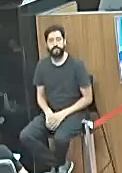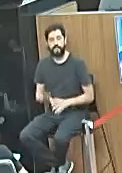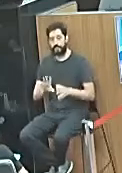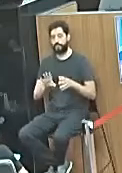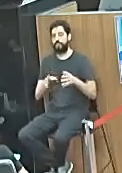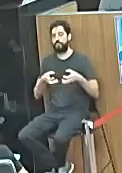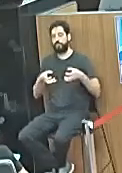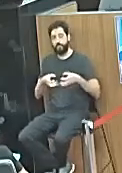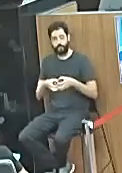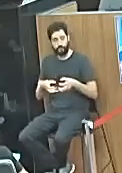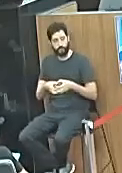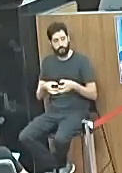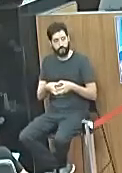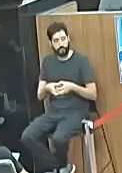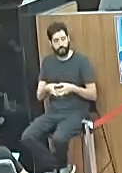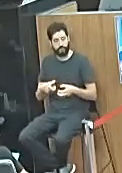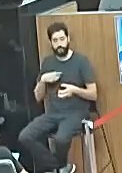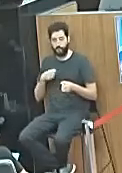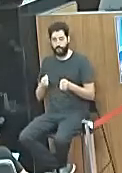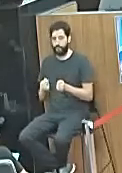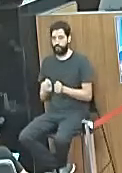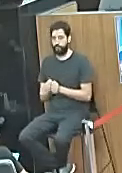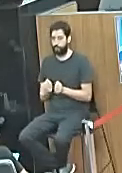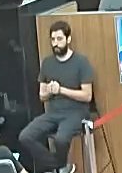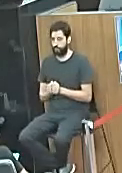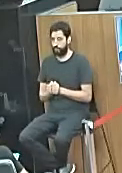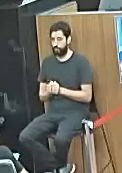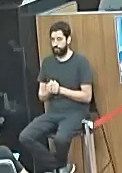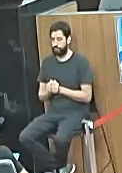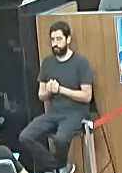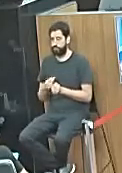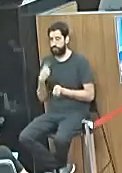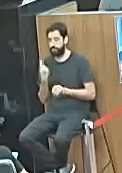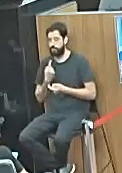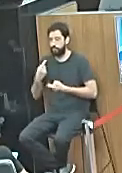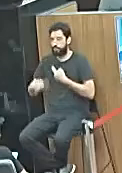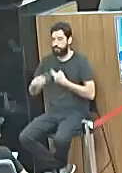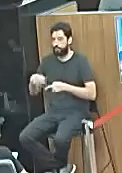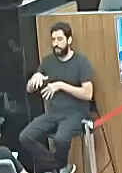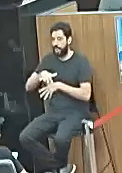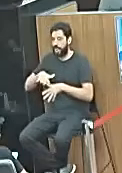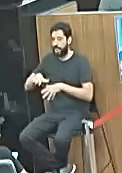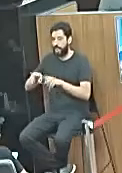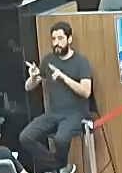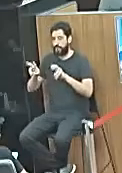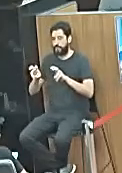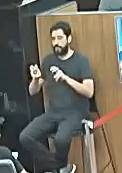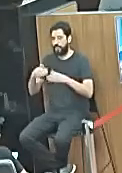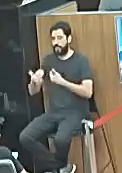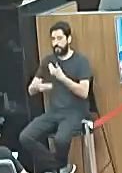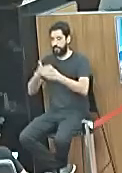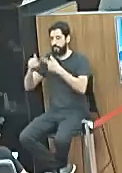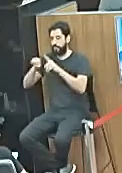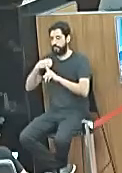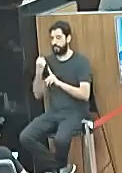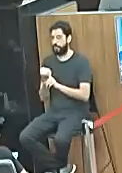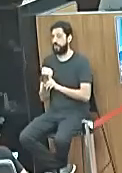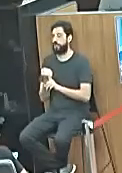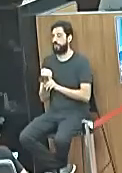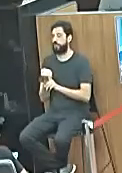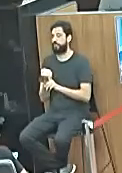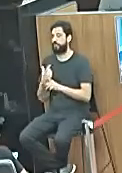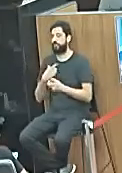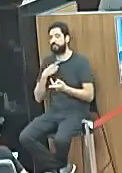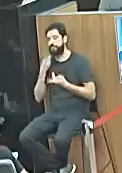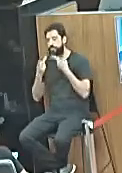que estava junto comigo dizendo é discutindo a área temática desenvolvimento social onde foram